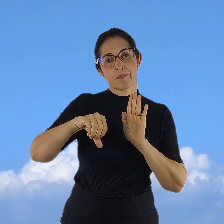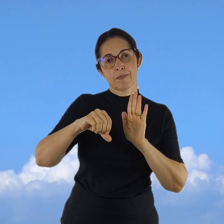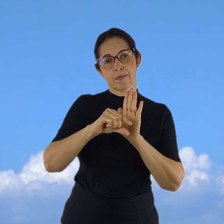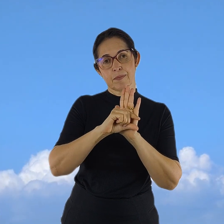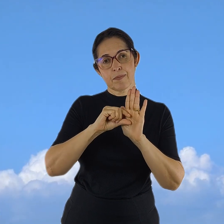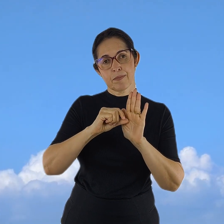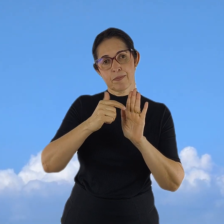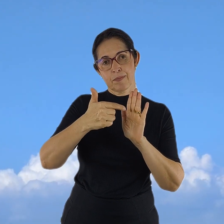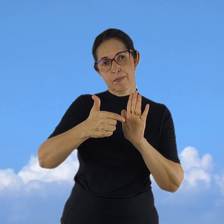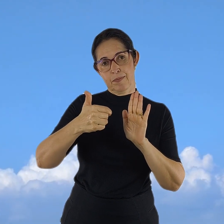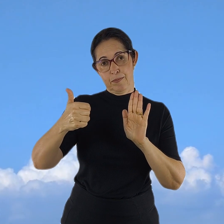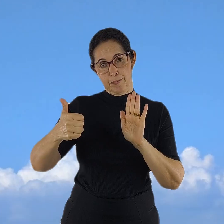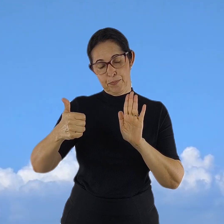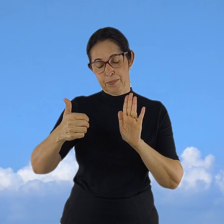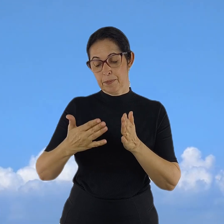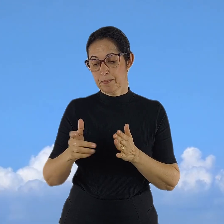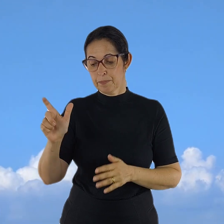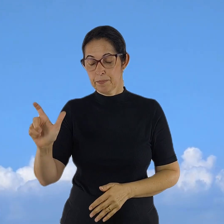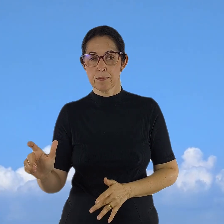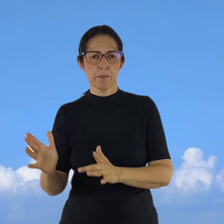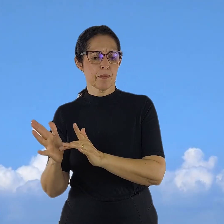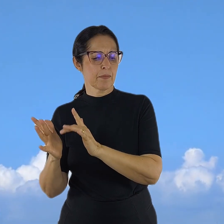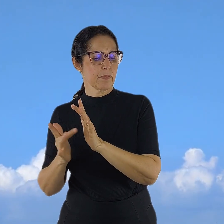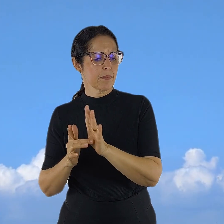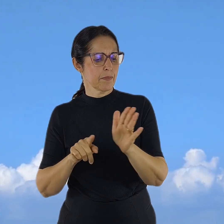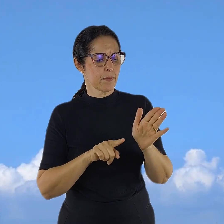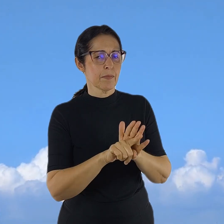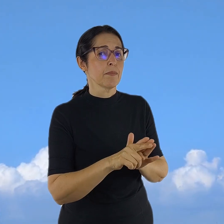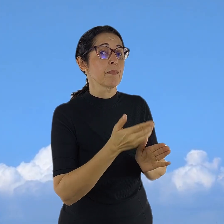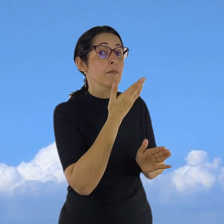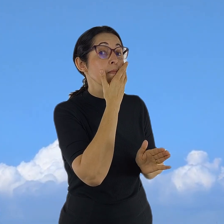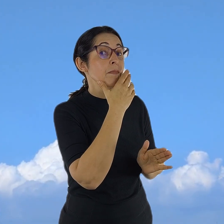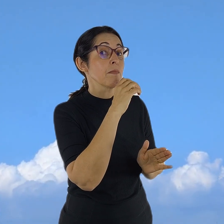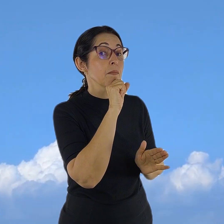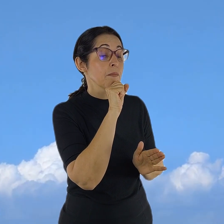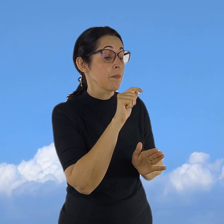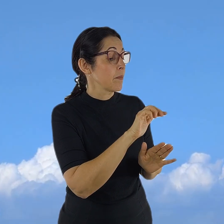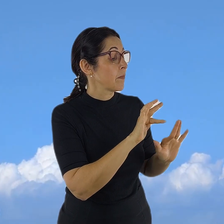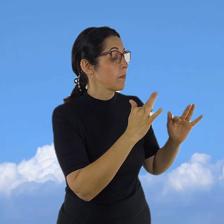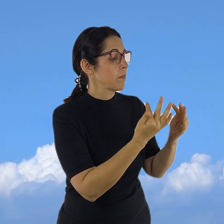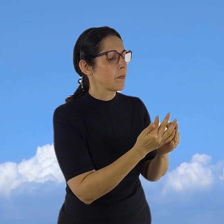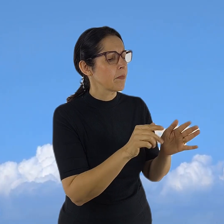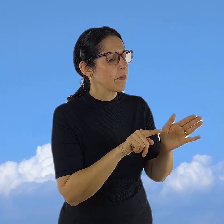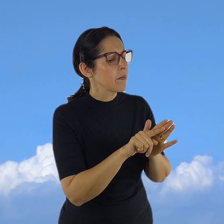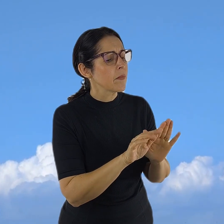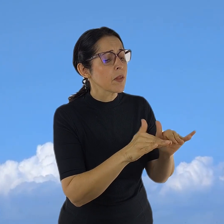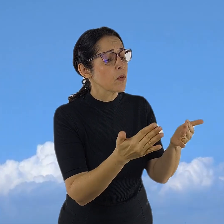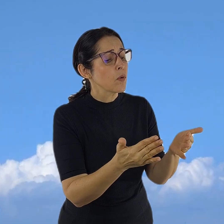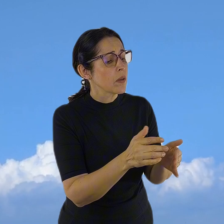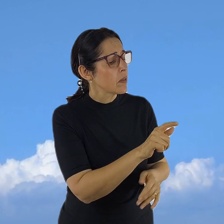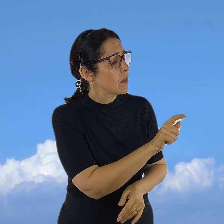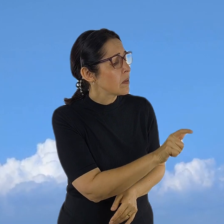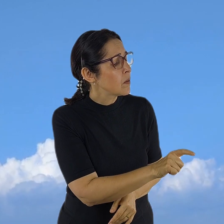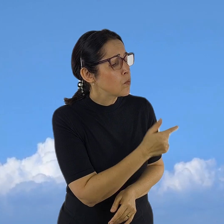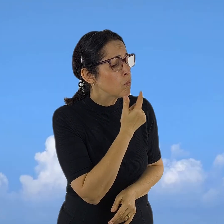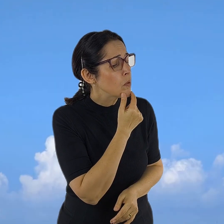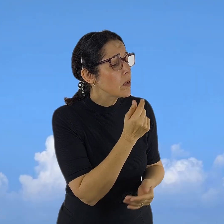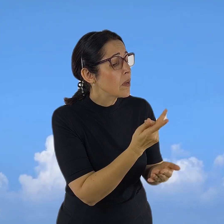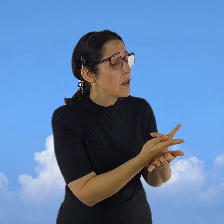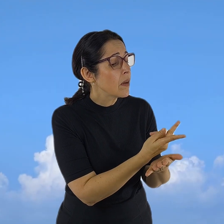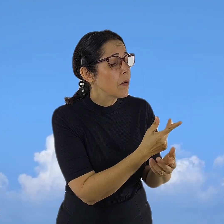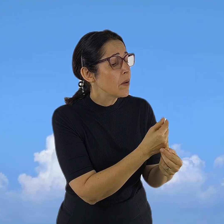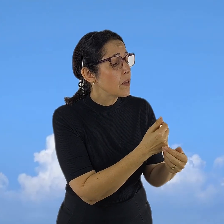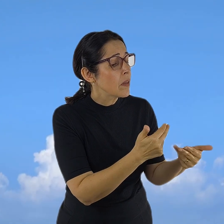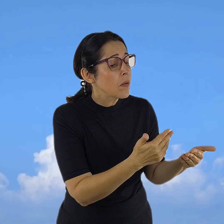E perguntou ao pai de família: quanto tempo há que lhe sucede isto?